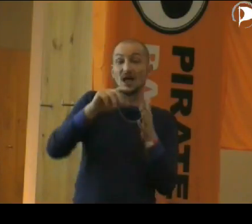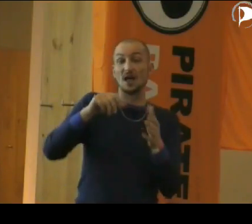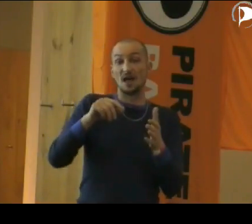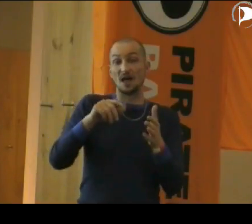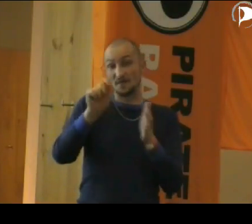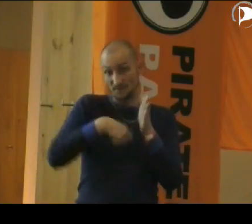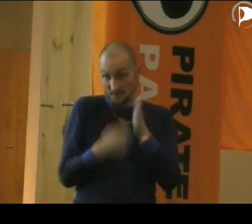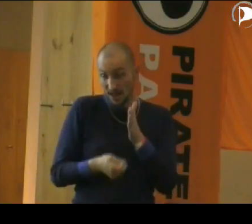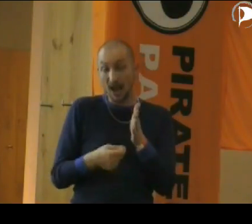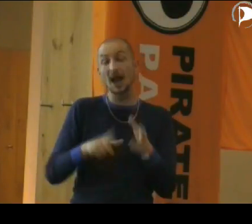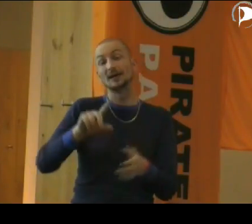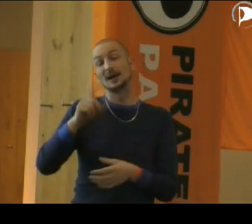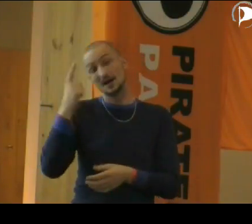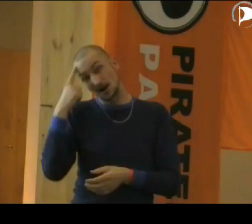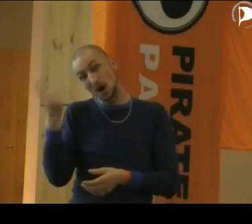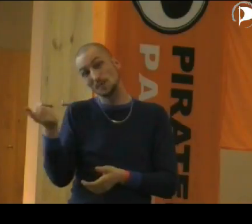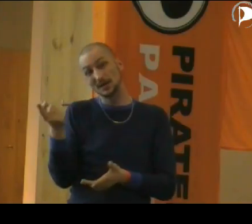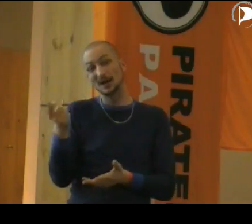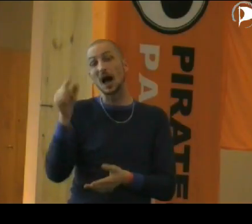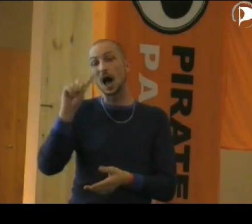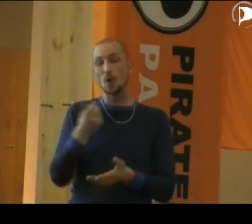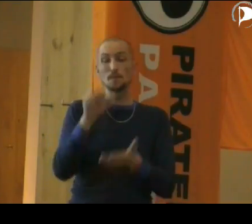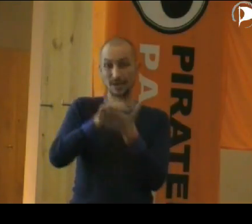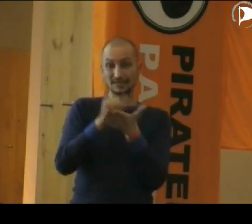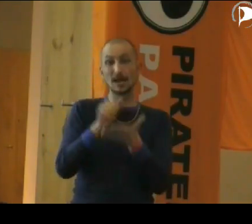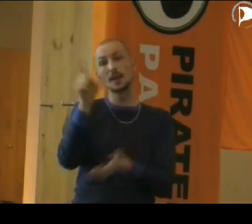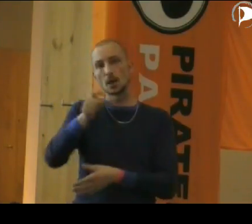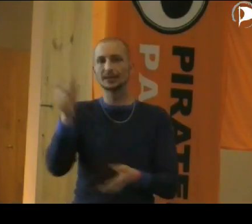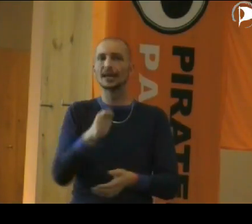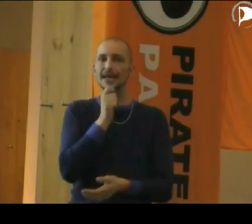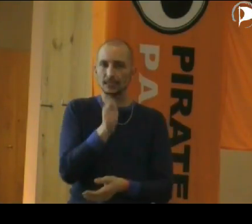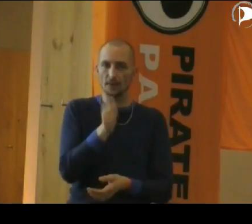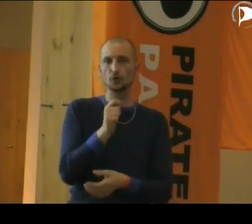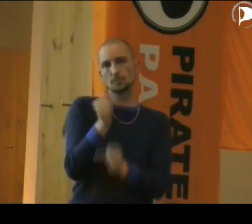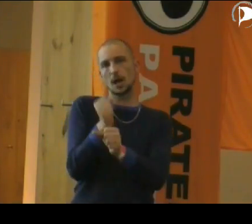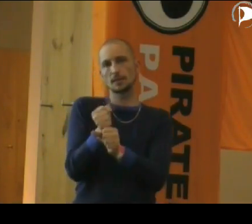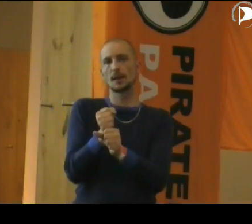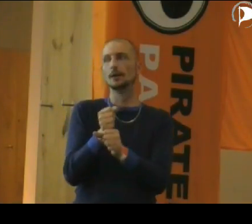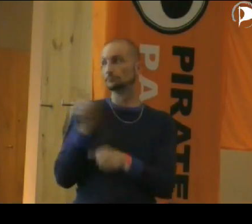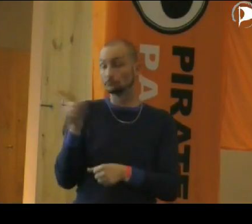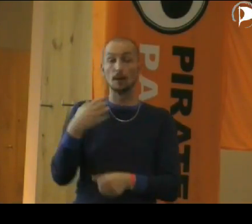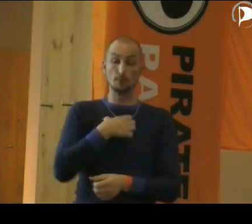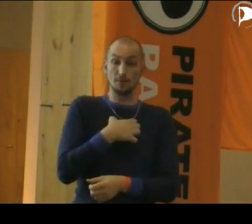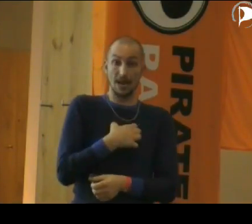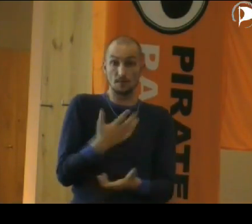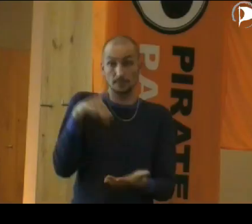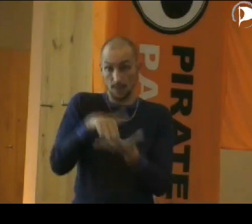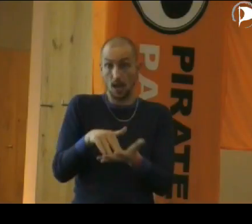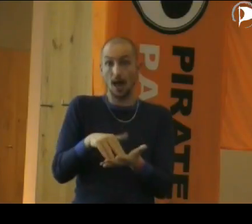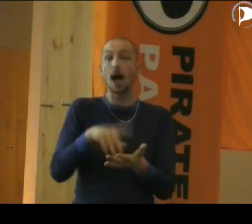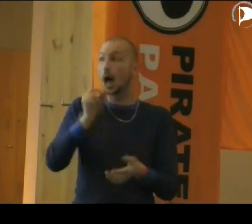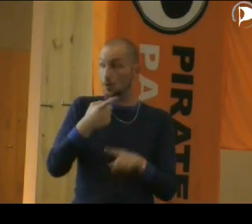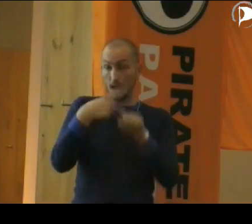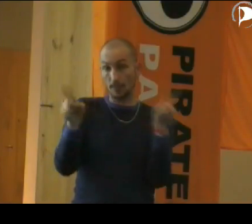vermutlich auch medien die ab und zu mal interviewen wollen hättest du damit probleme und ich möchte die frage auch an